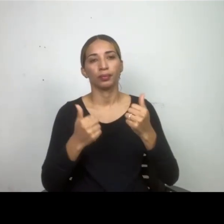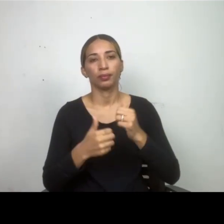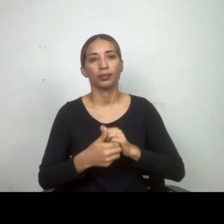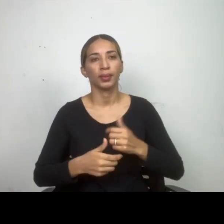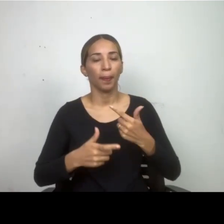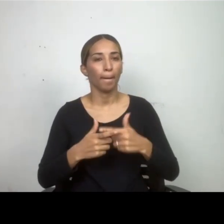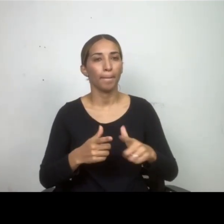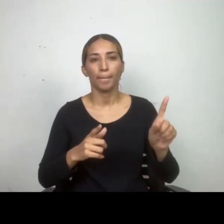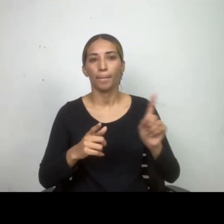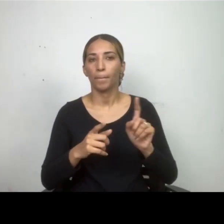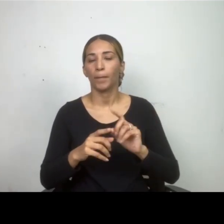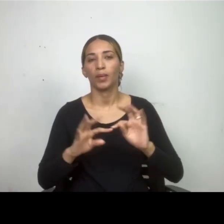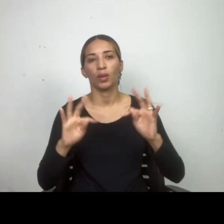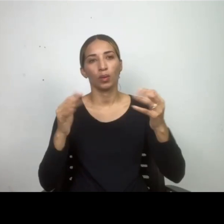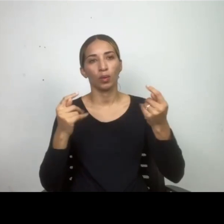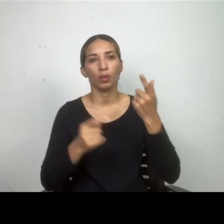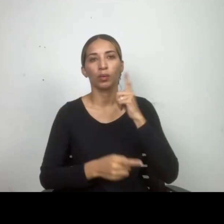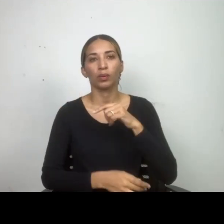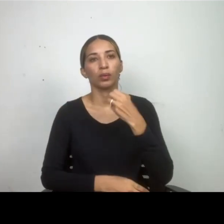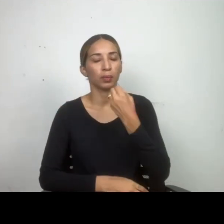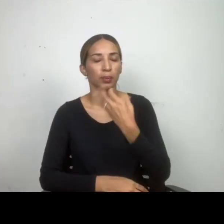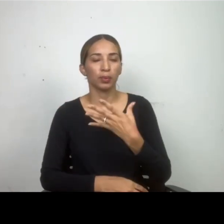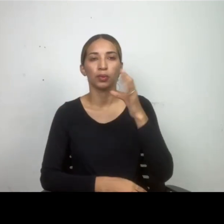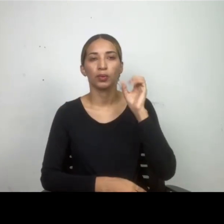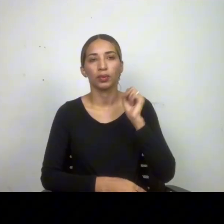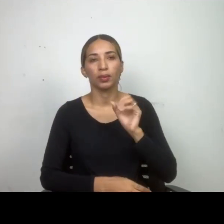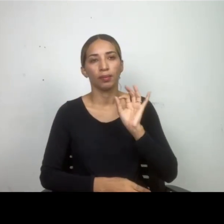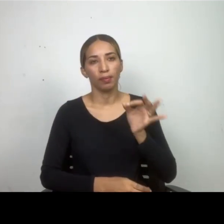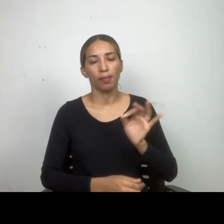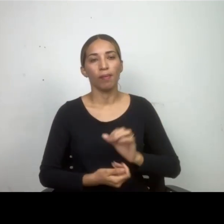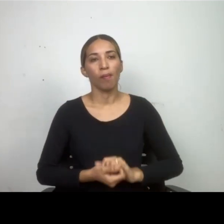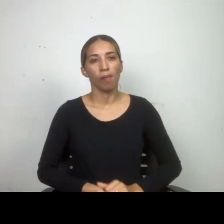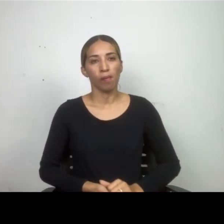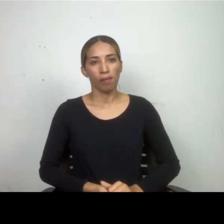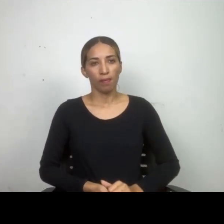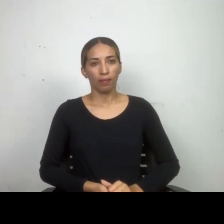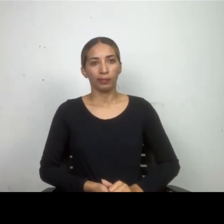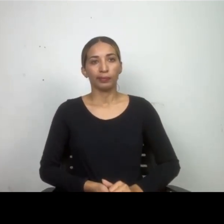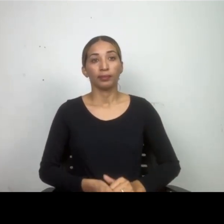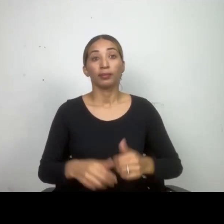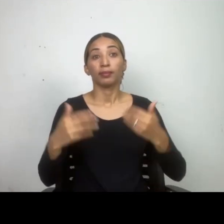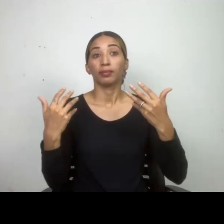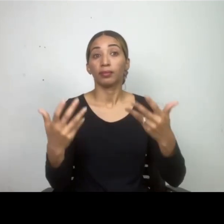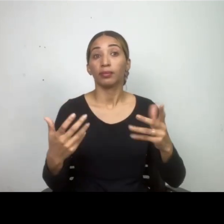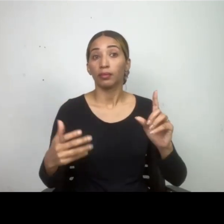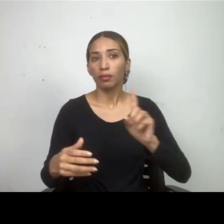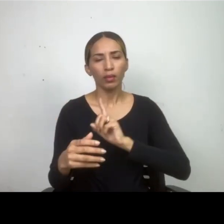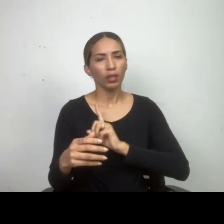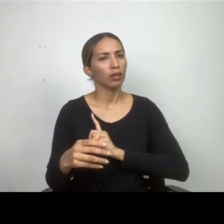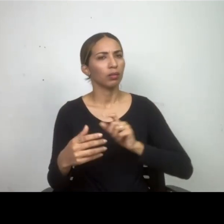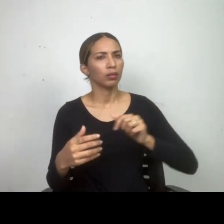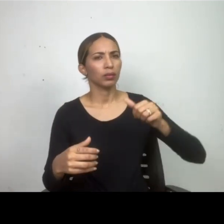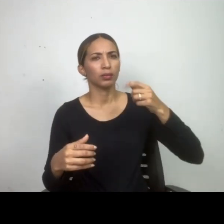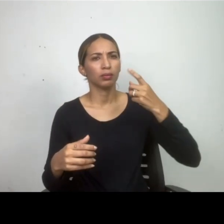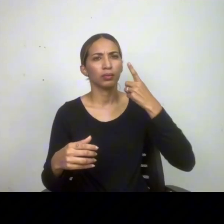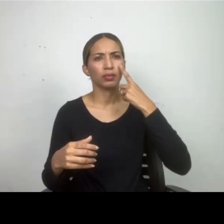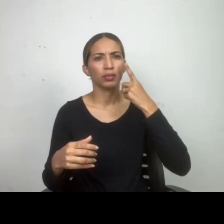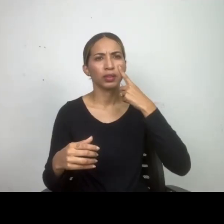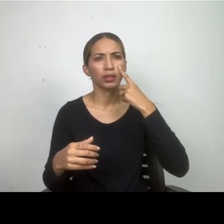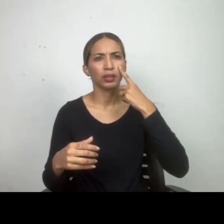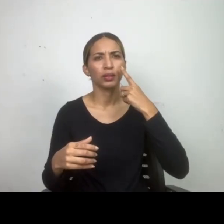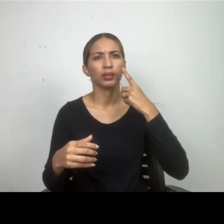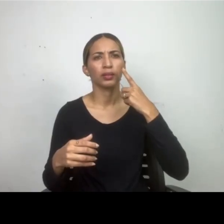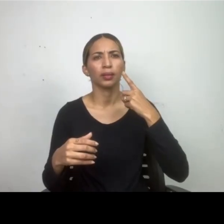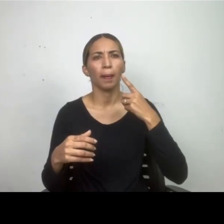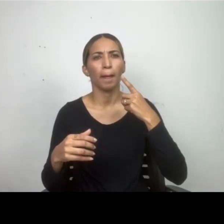melhor para todo mundo, né? Bom, então o que a gente avaliou é que aquela tendência,